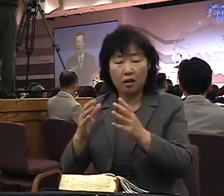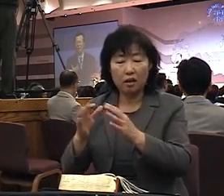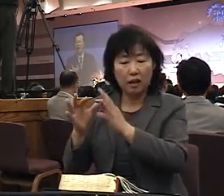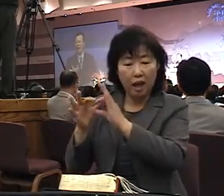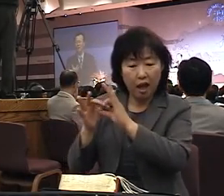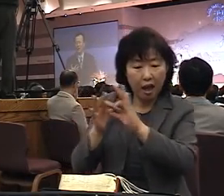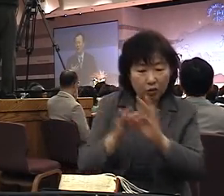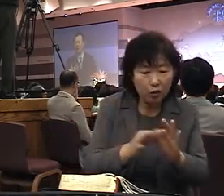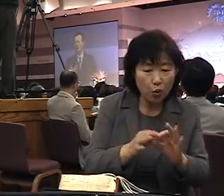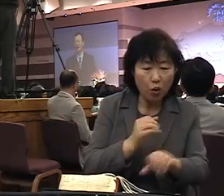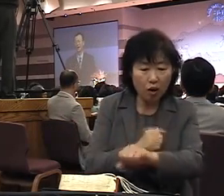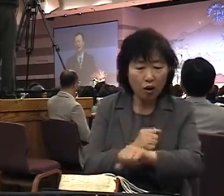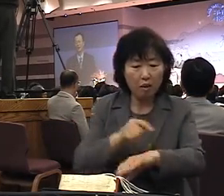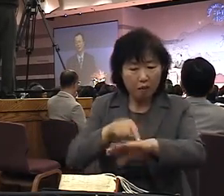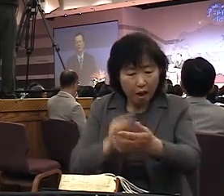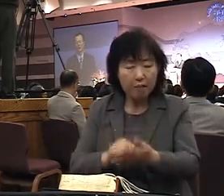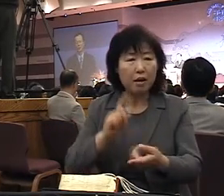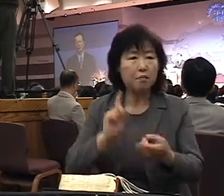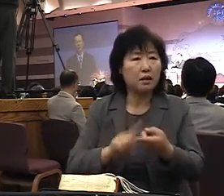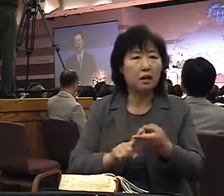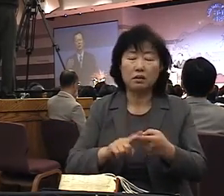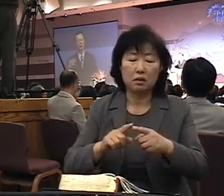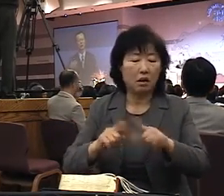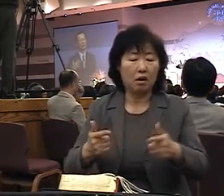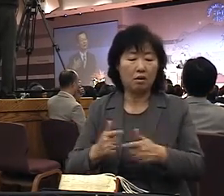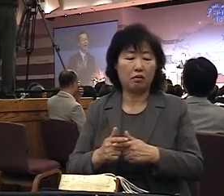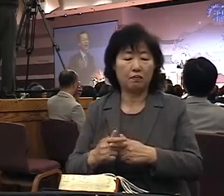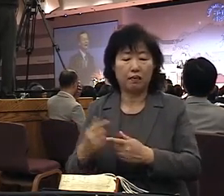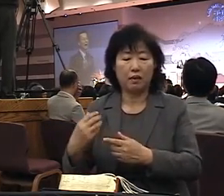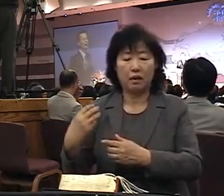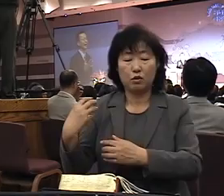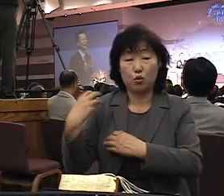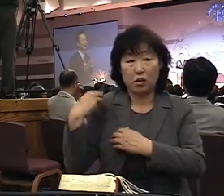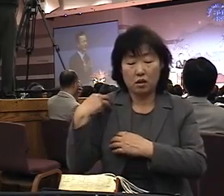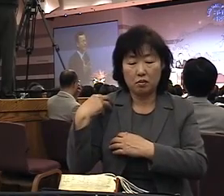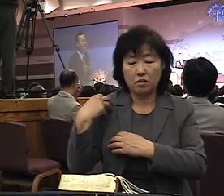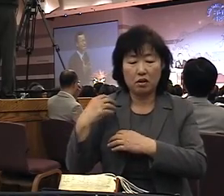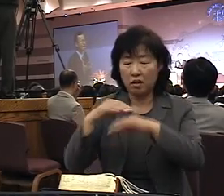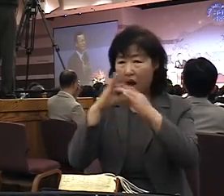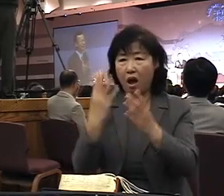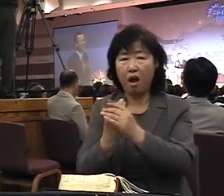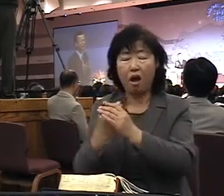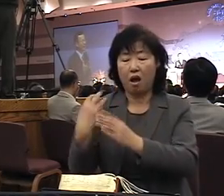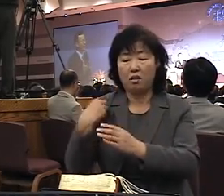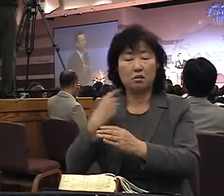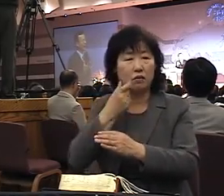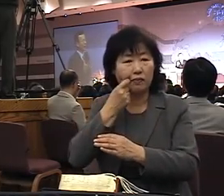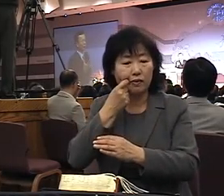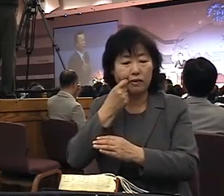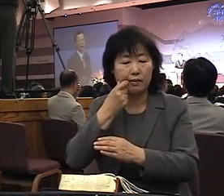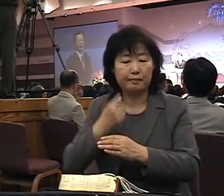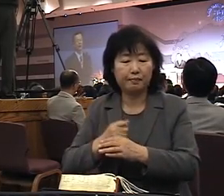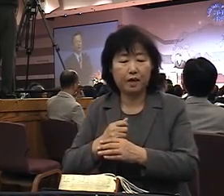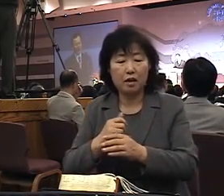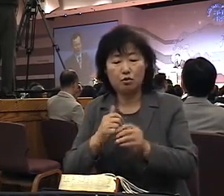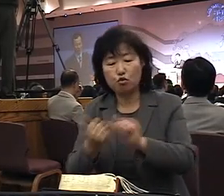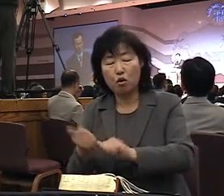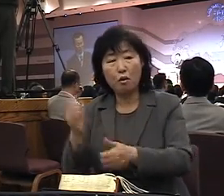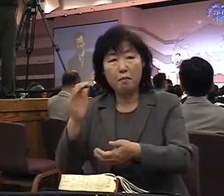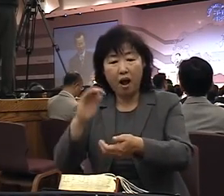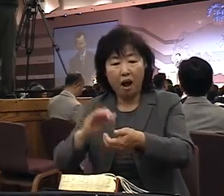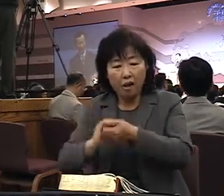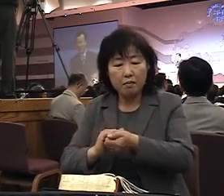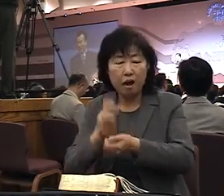것이 마음에 마땅치가 않아서 주어진 의무를 다하지 아니한 게 그게 죽을 만큼